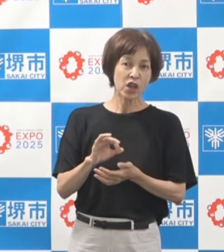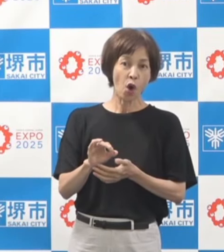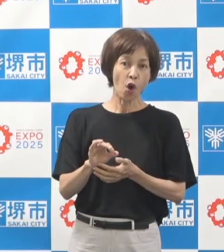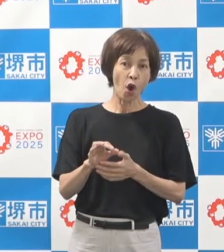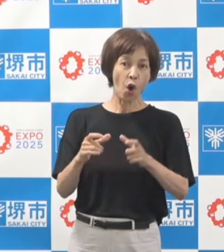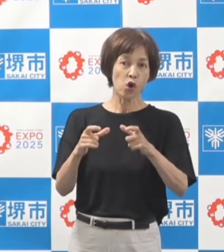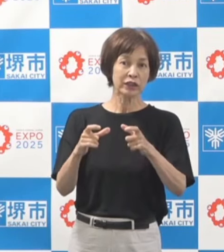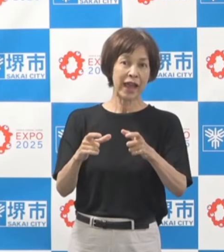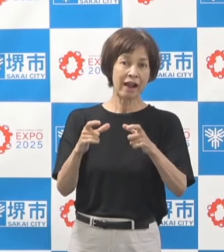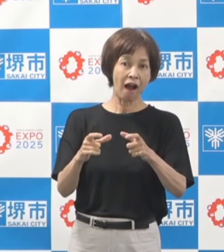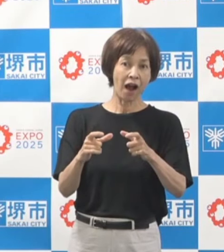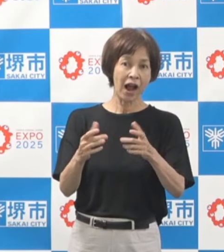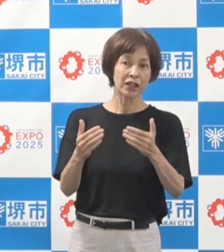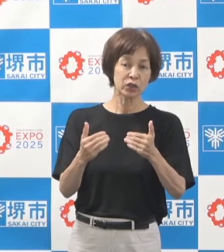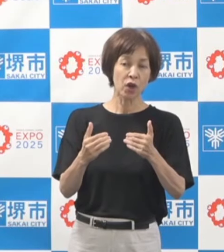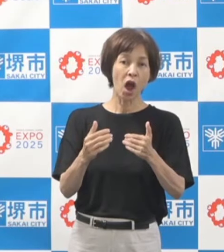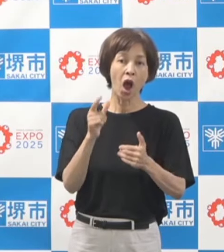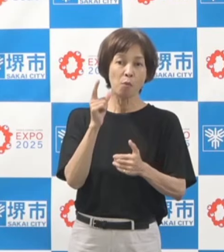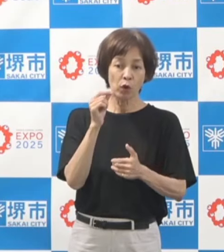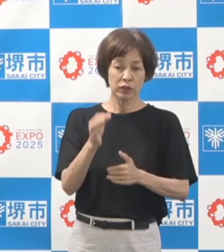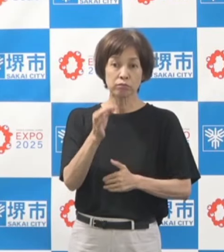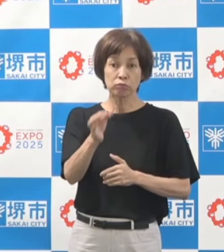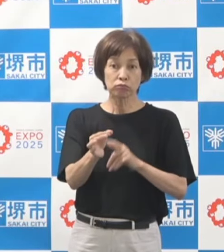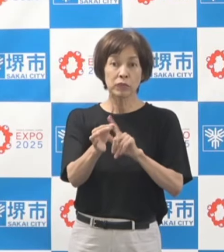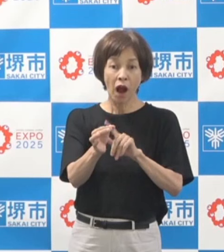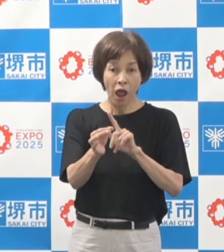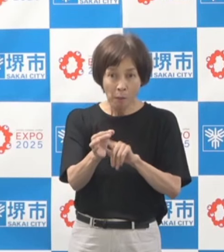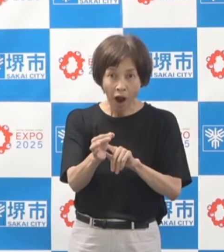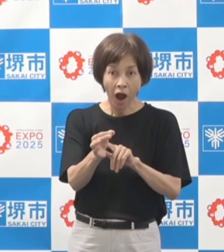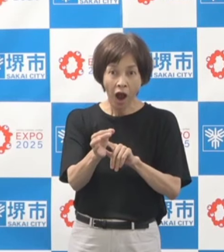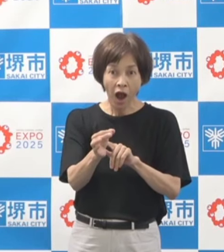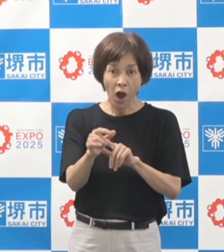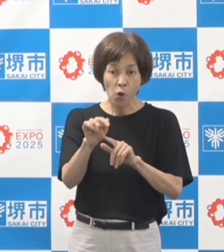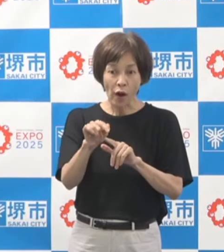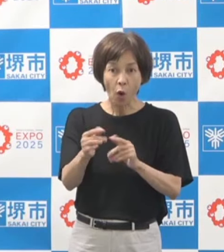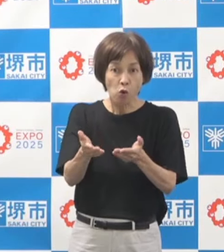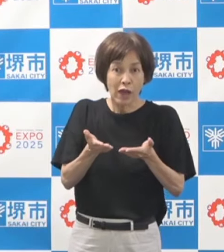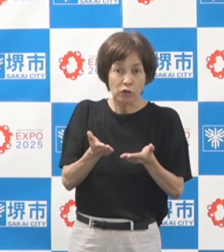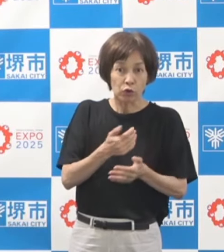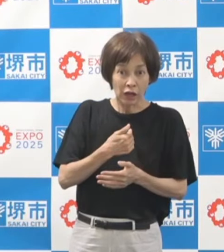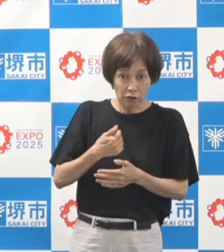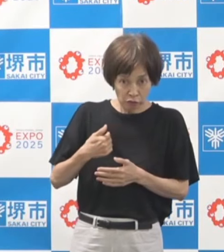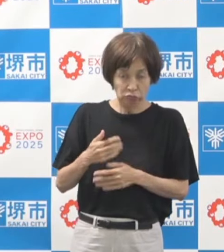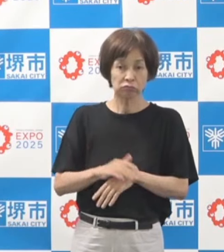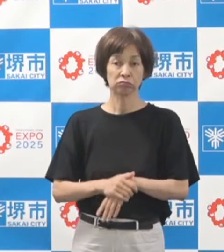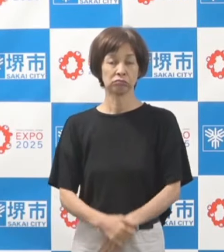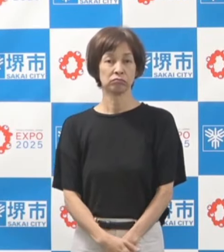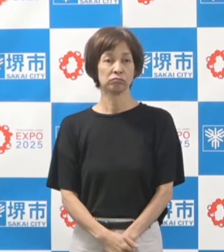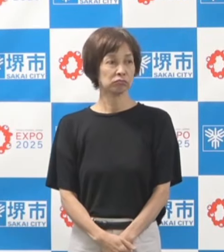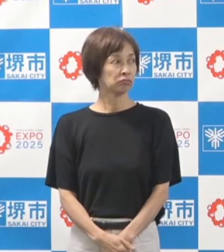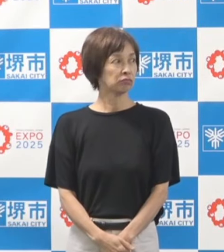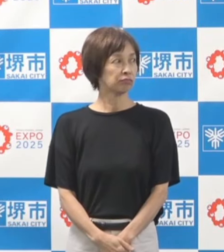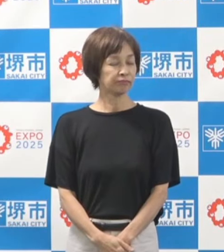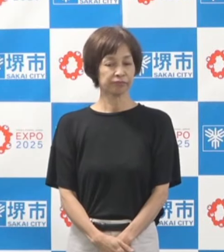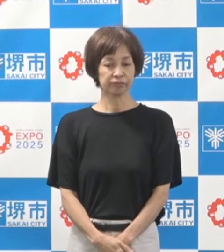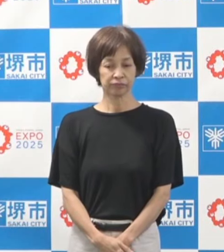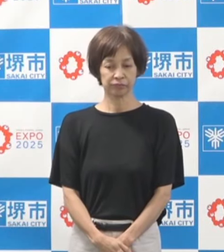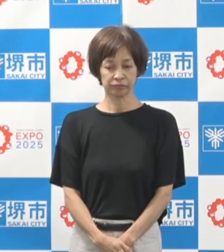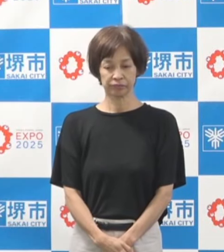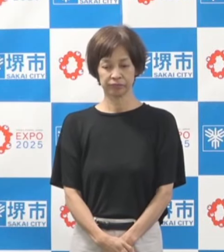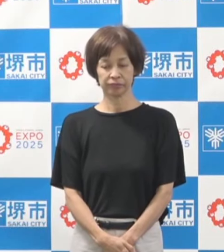要ですということは、有償であればこのサービスを受けることができるということでしょうか。 それでは担当課お願いします。